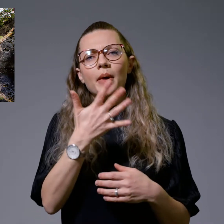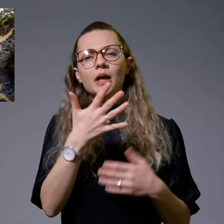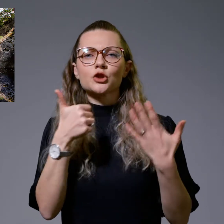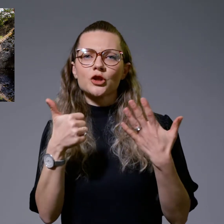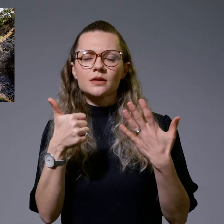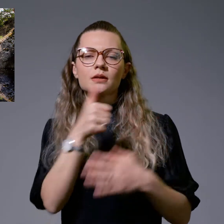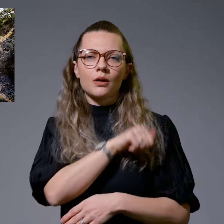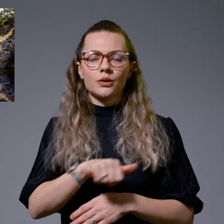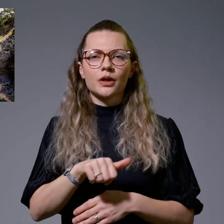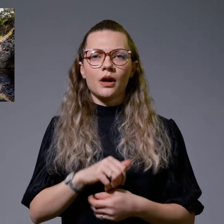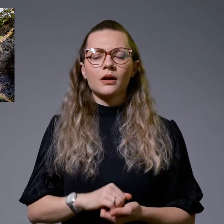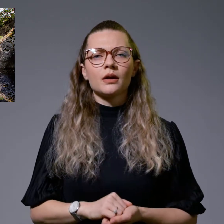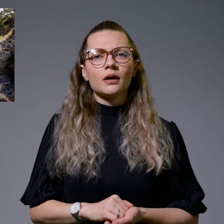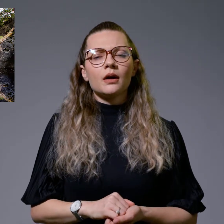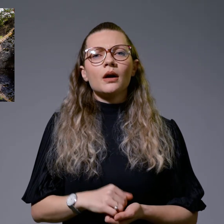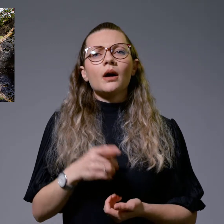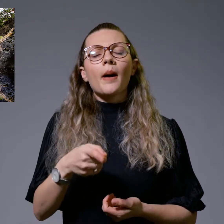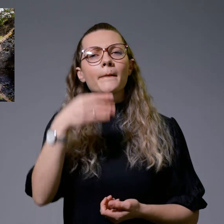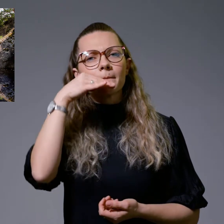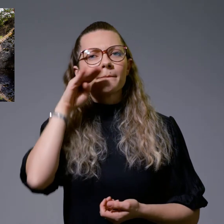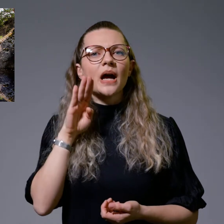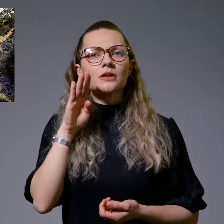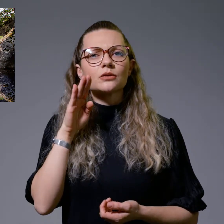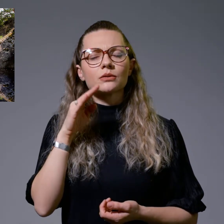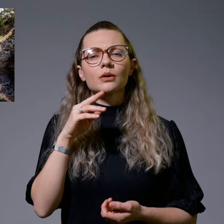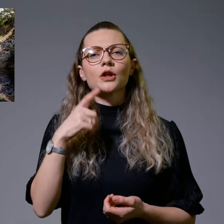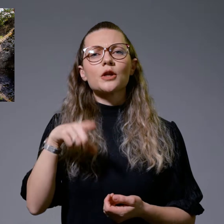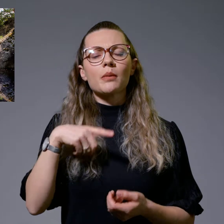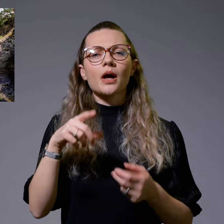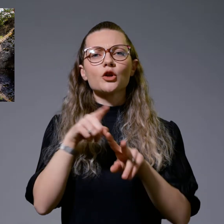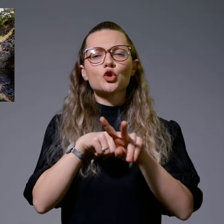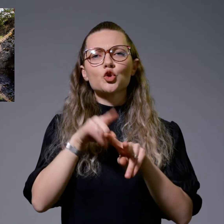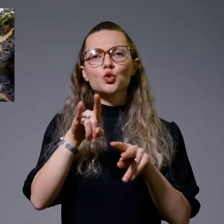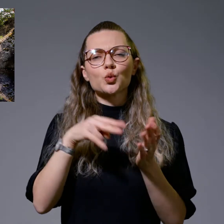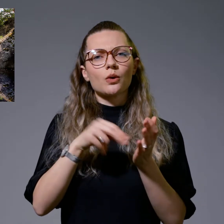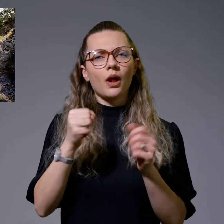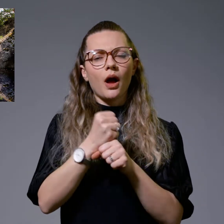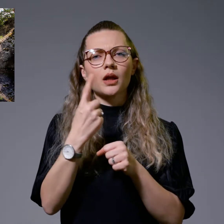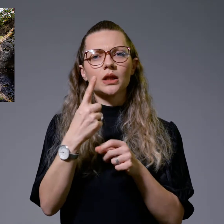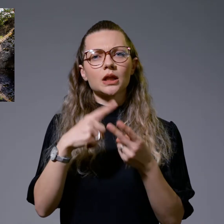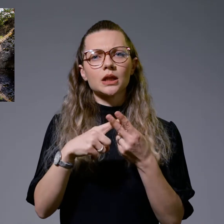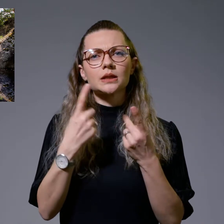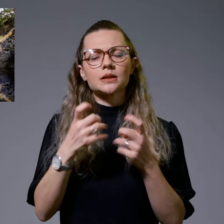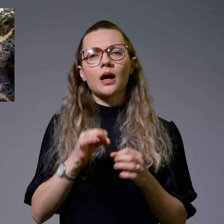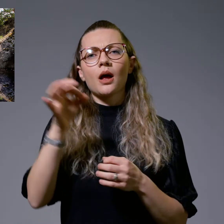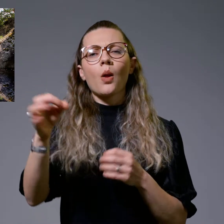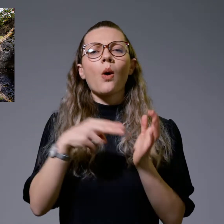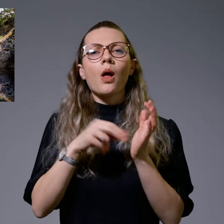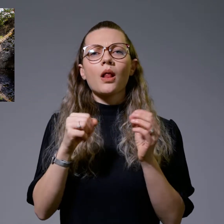1955-56 година, а мајстор бил извесен Џуладин, по потекло од село Лабуништа, Струшко,